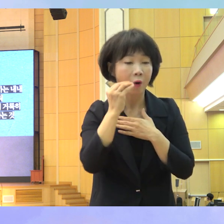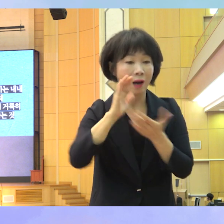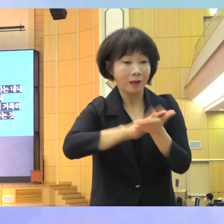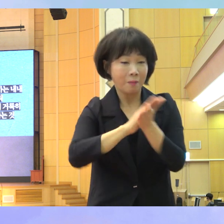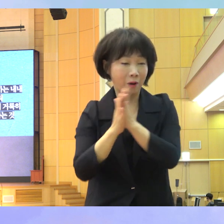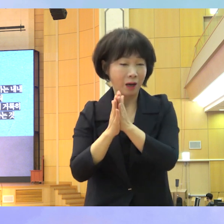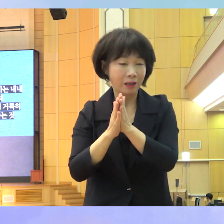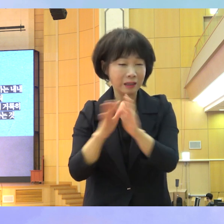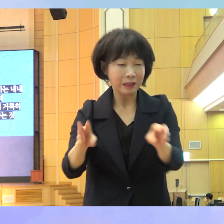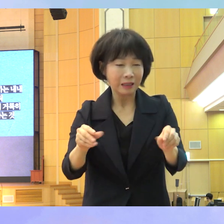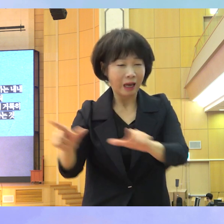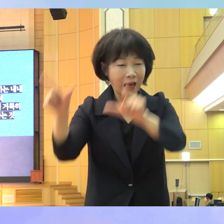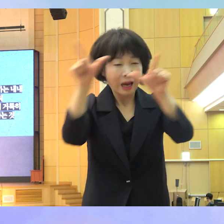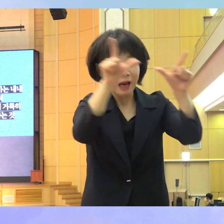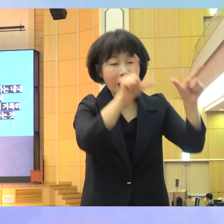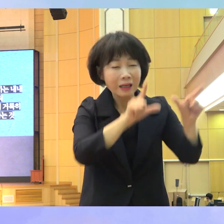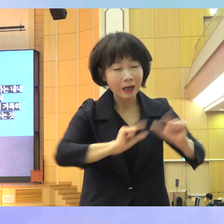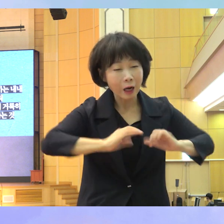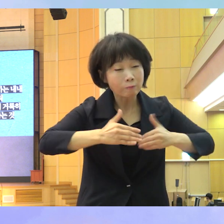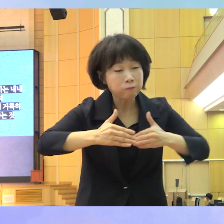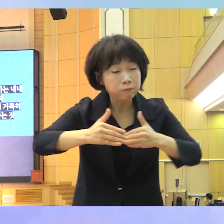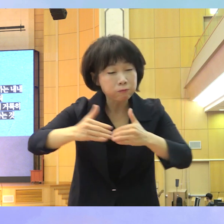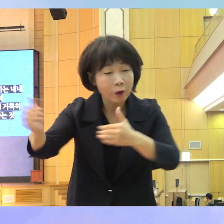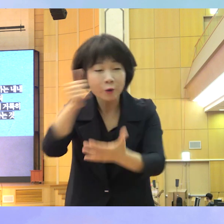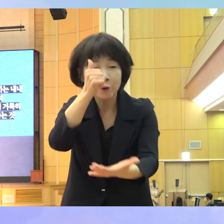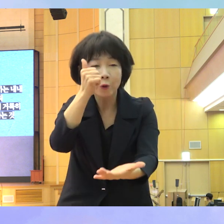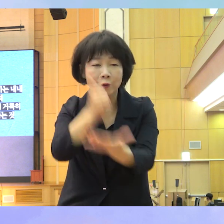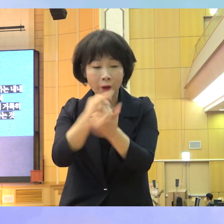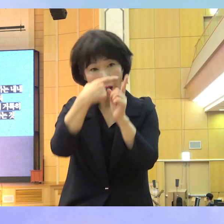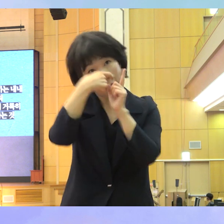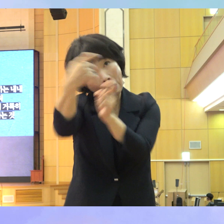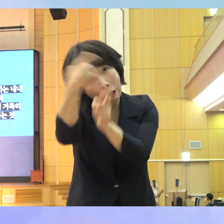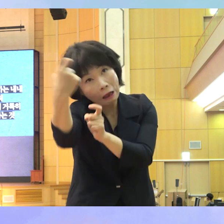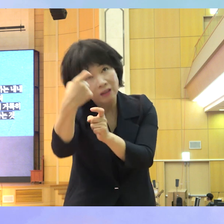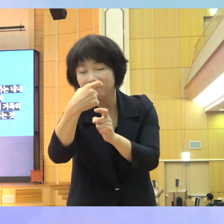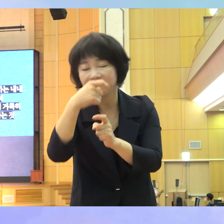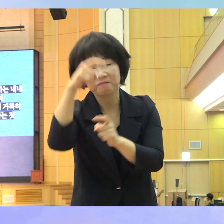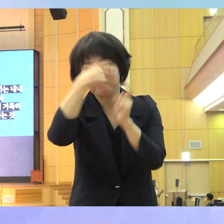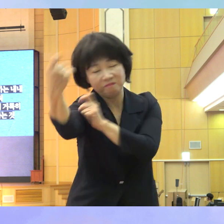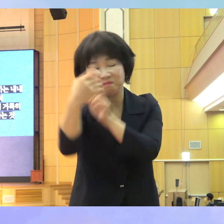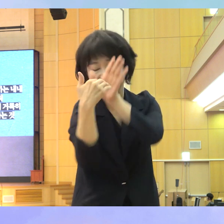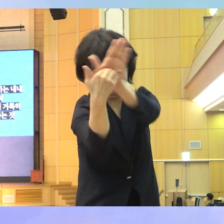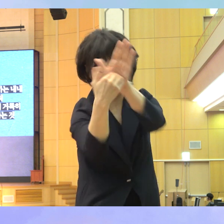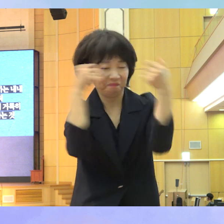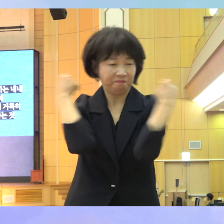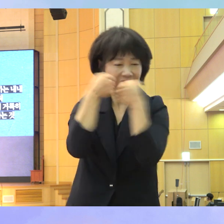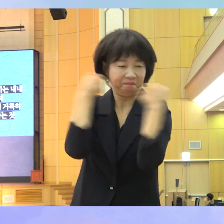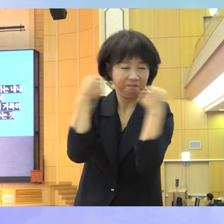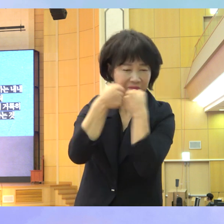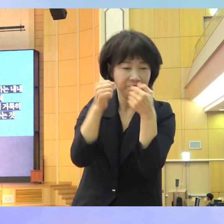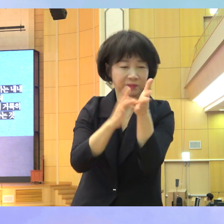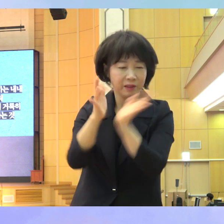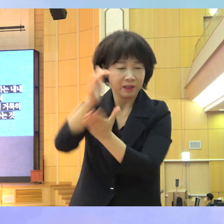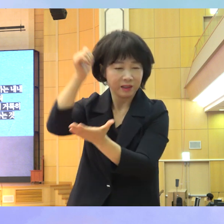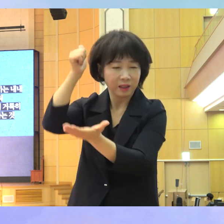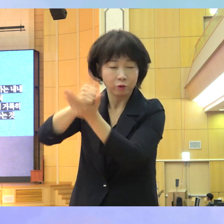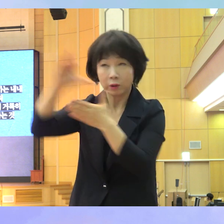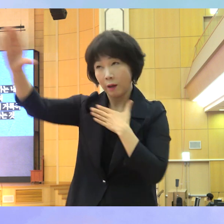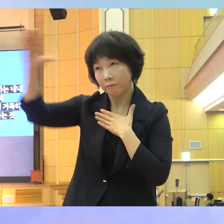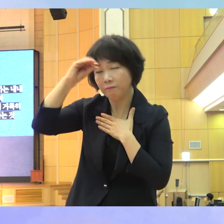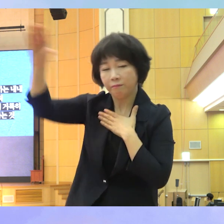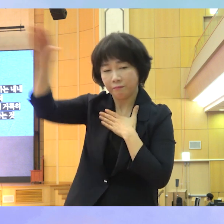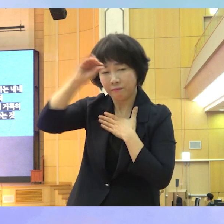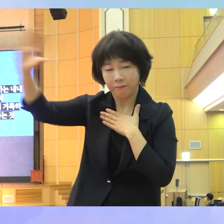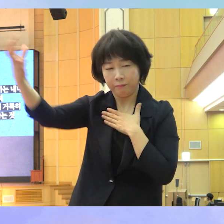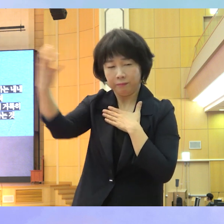싸워 예수님 닮아가며 거룩히 구별되이 살아가는 것, 이것을